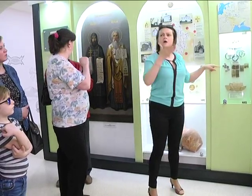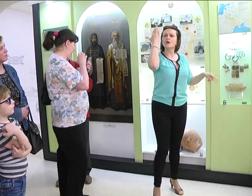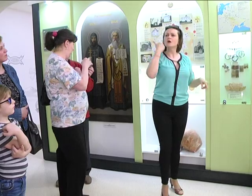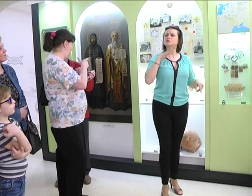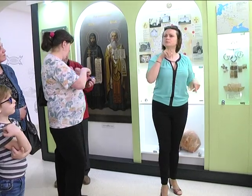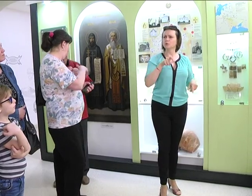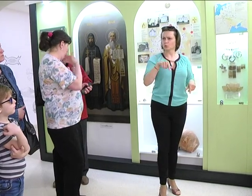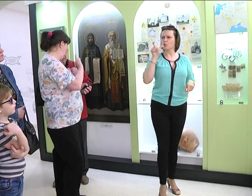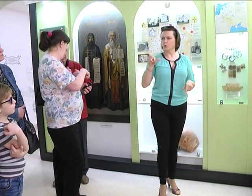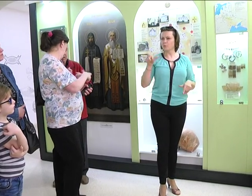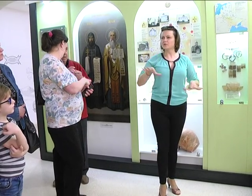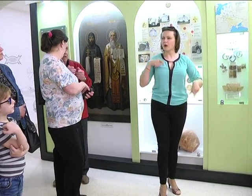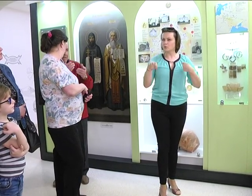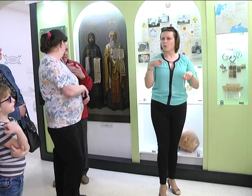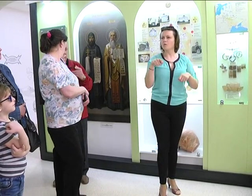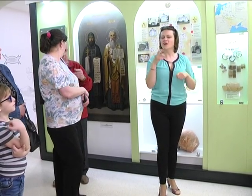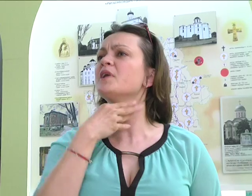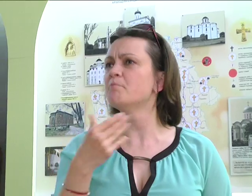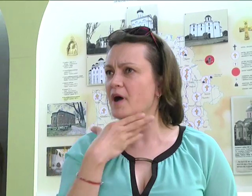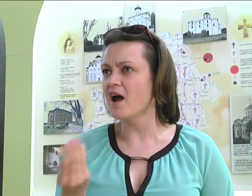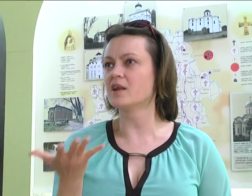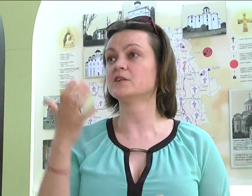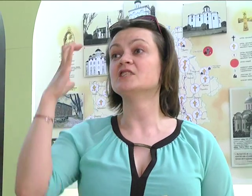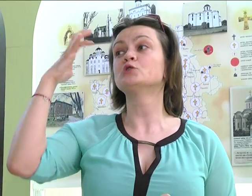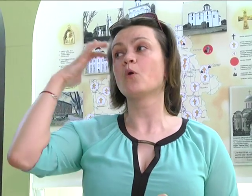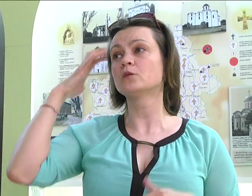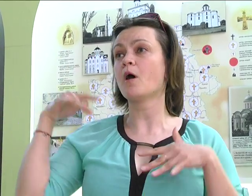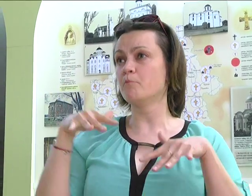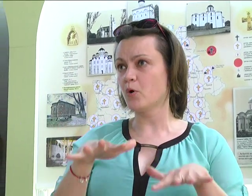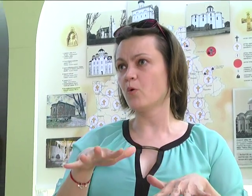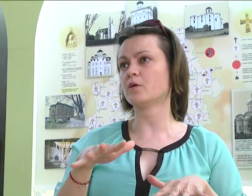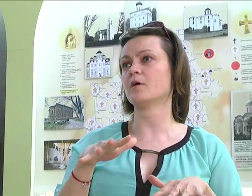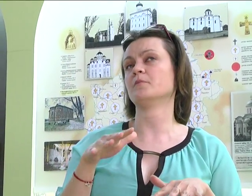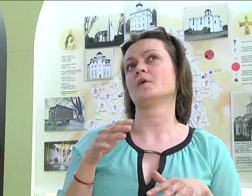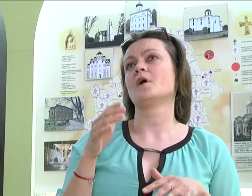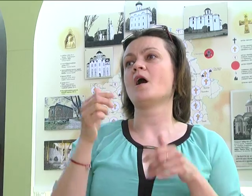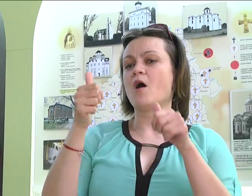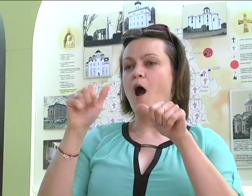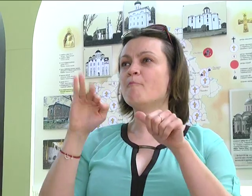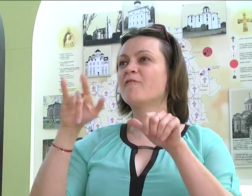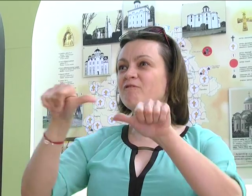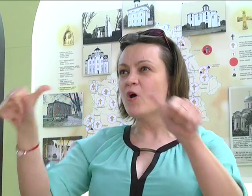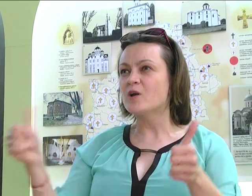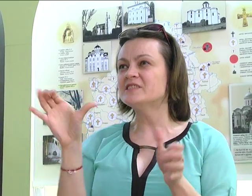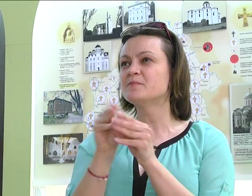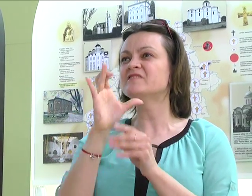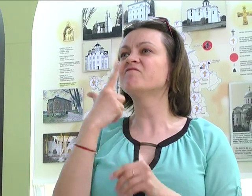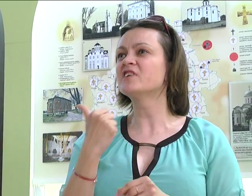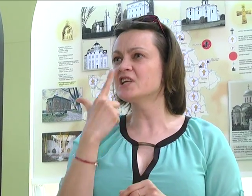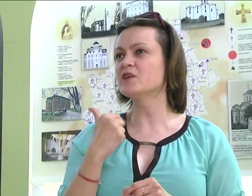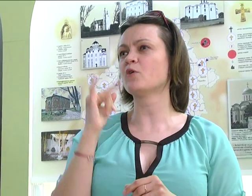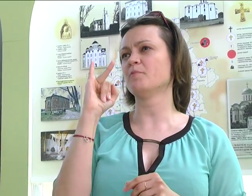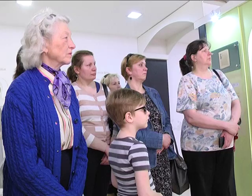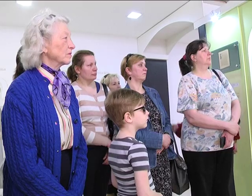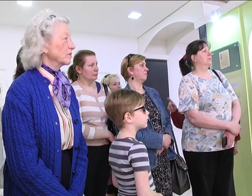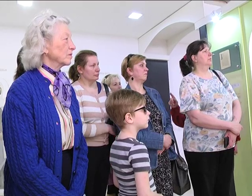Как сделать так, чтобы человек слабовидящий, слабослышащий, особенный, мог беспрепятственно прикоснуться к удивительному миру искусства? Новый проект призван